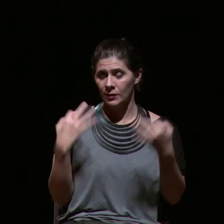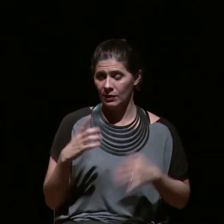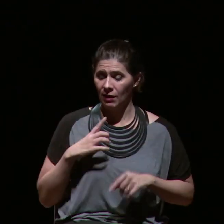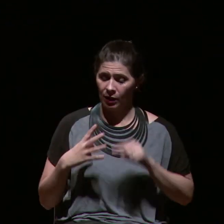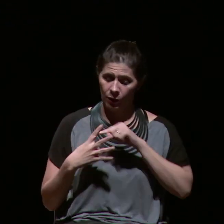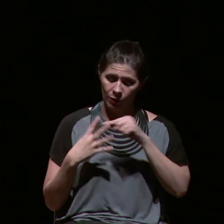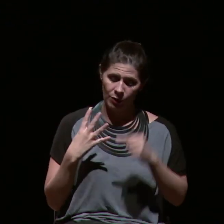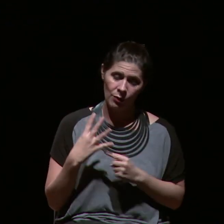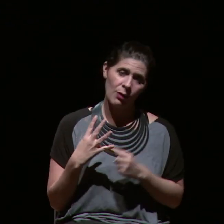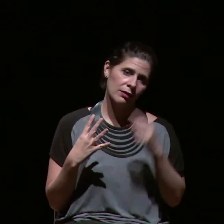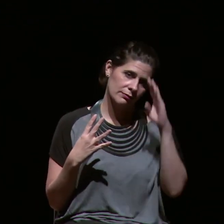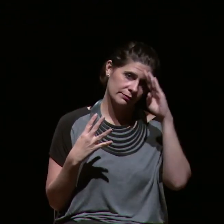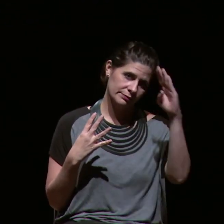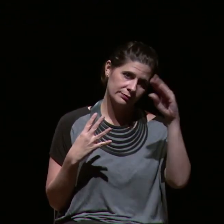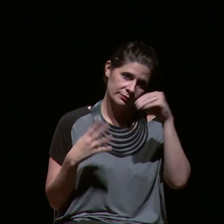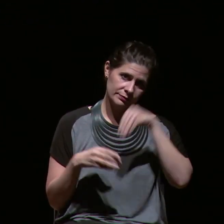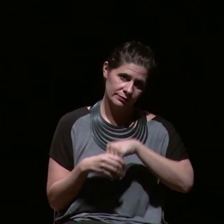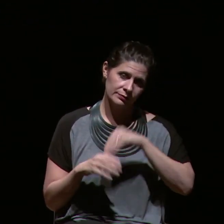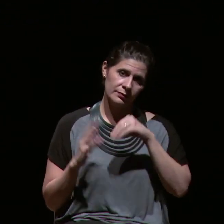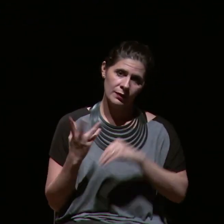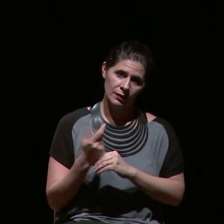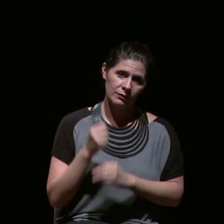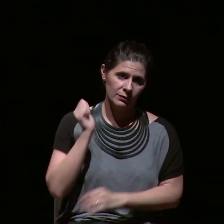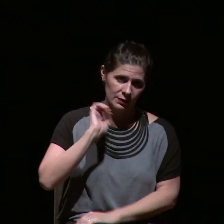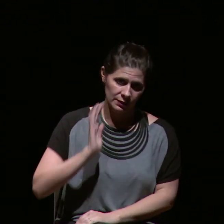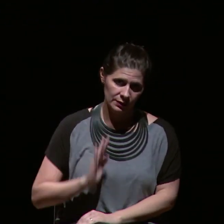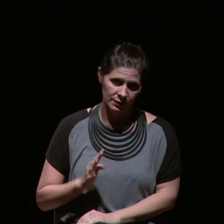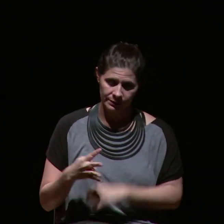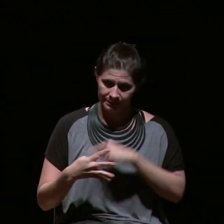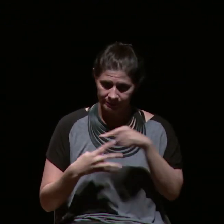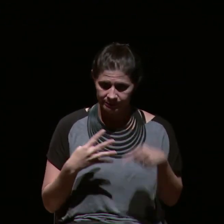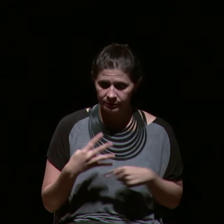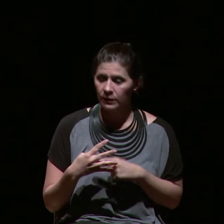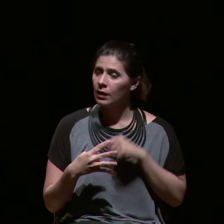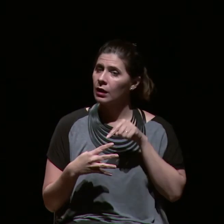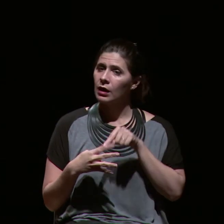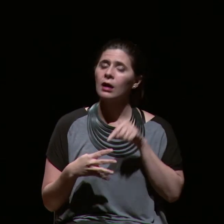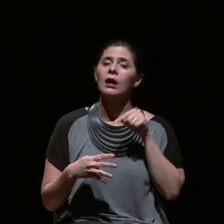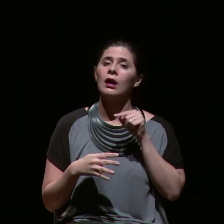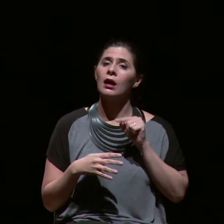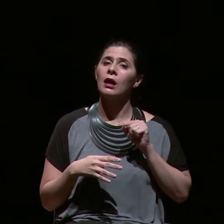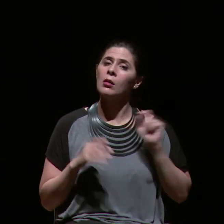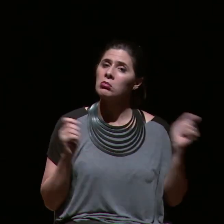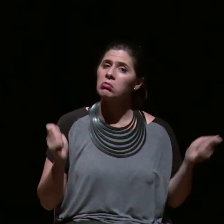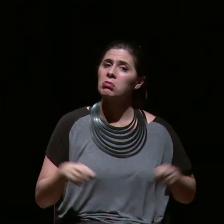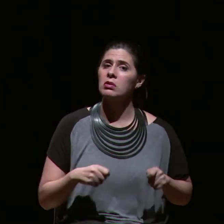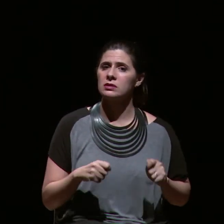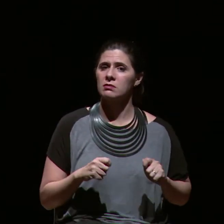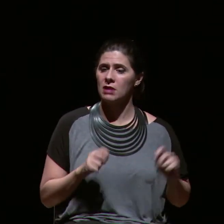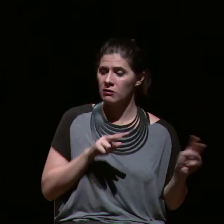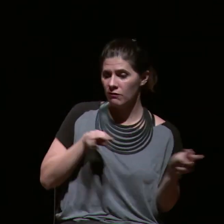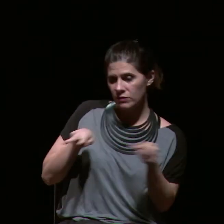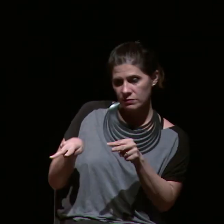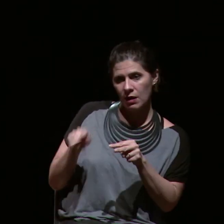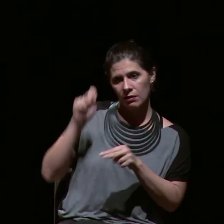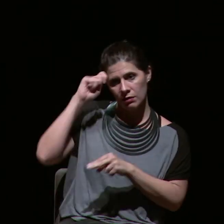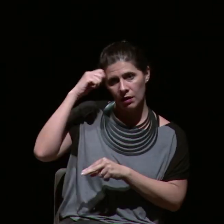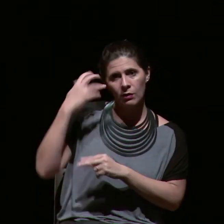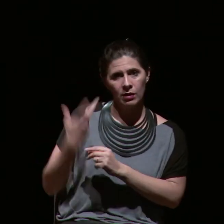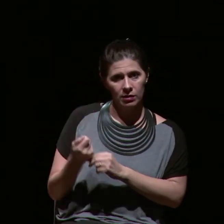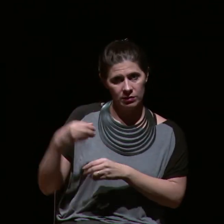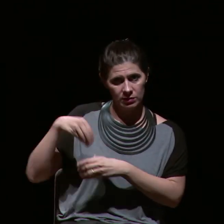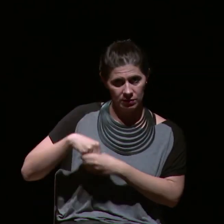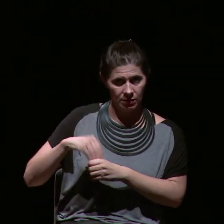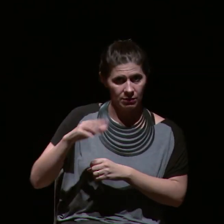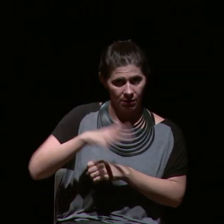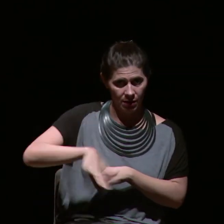entre si. De forma ambígua, essas ondas permitiriam a visibilidade dos negros artistas nas artes e, ao mesmo tempo que têm, desde